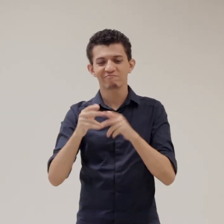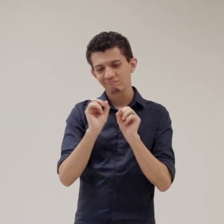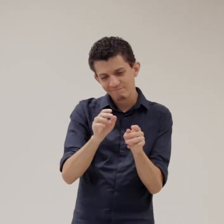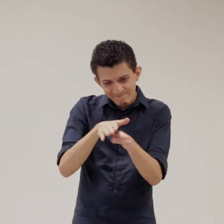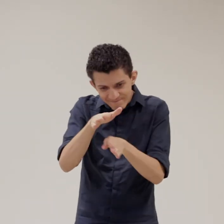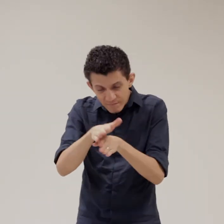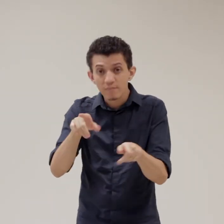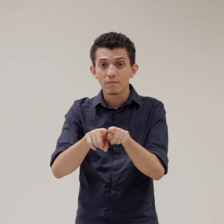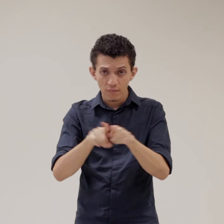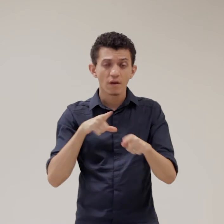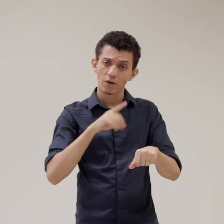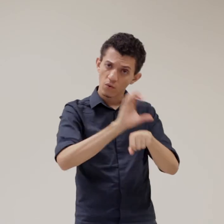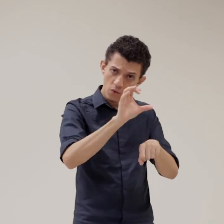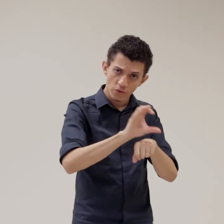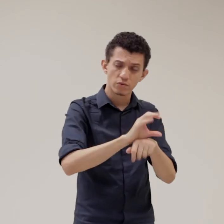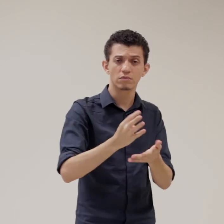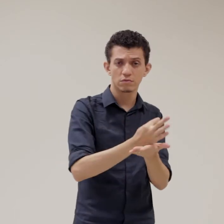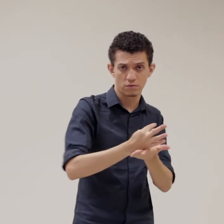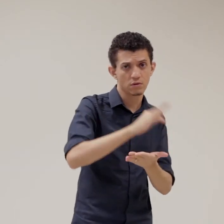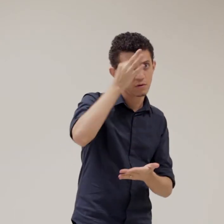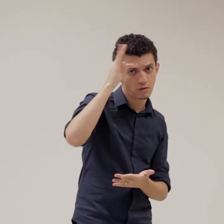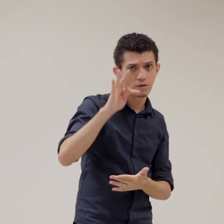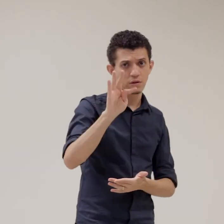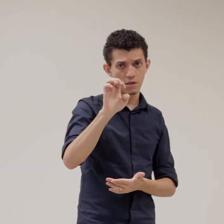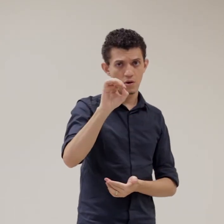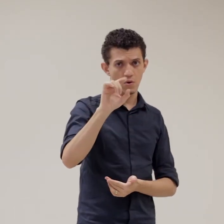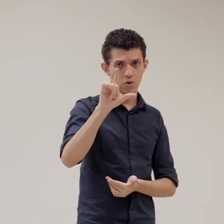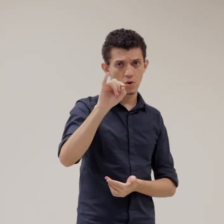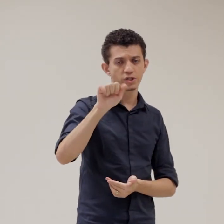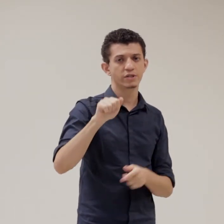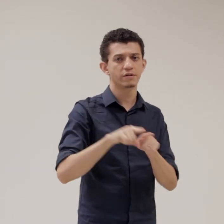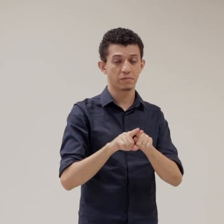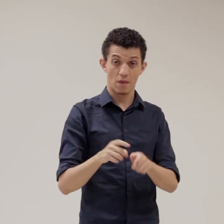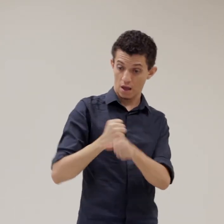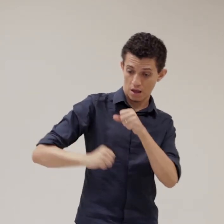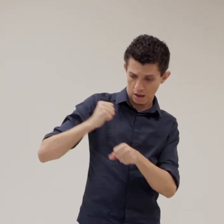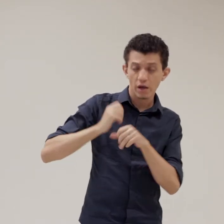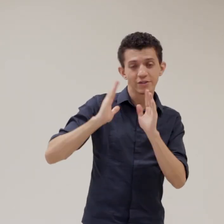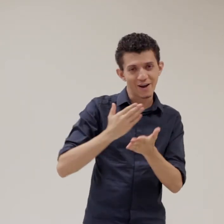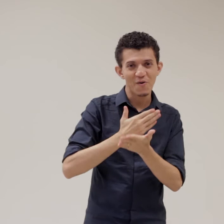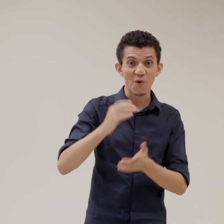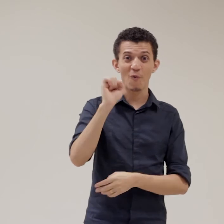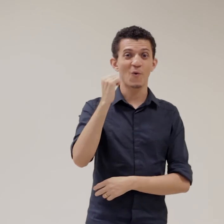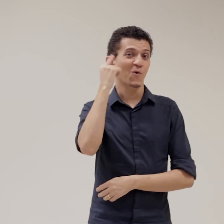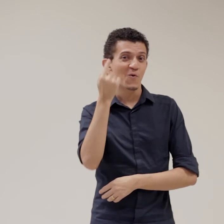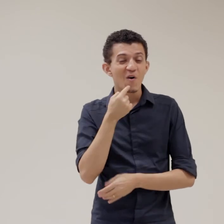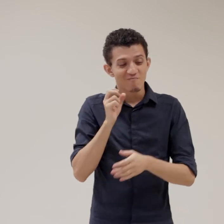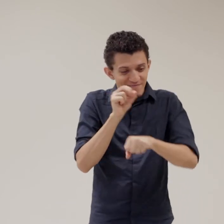seminário Koinonia, diz Rainer. As aulas são ministradas em português por professores ouvintes e traduzidas para Libras por